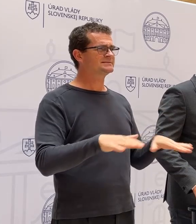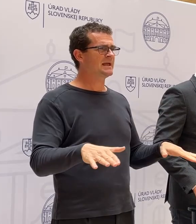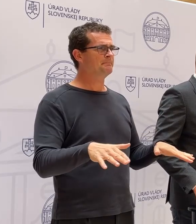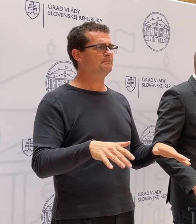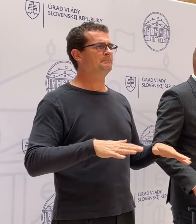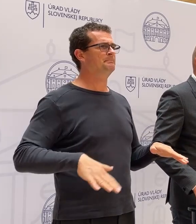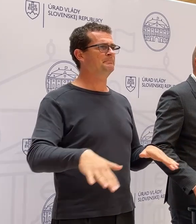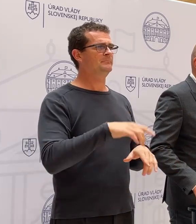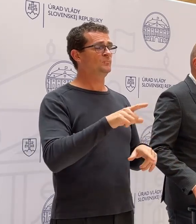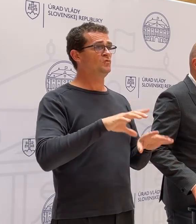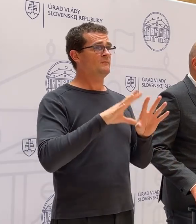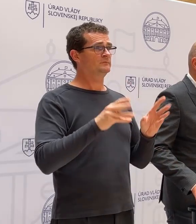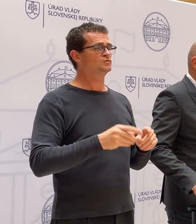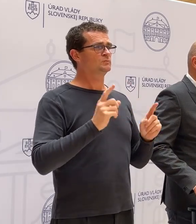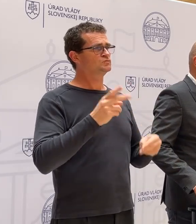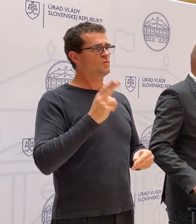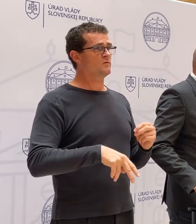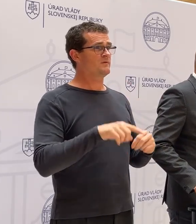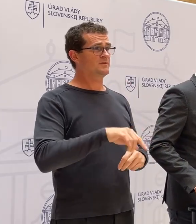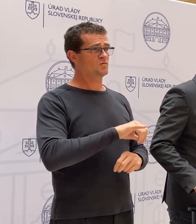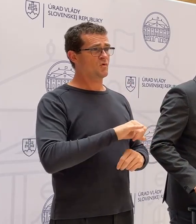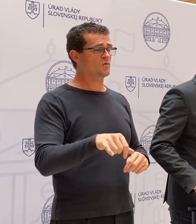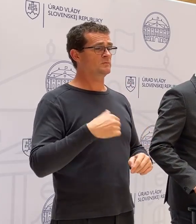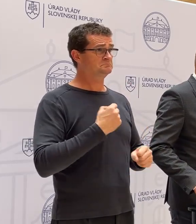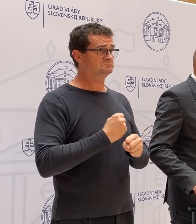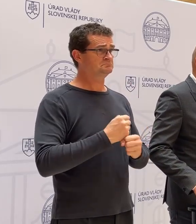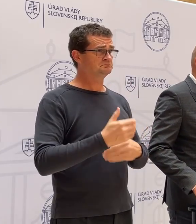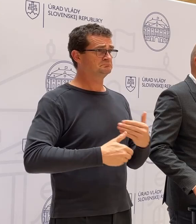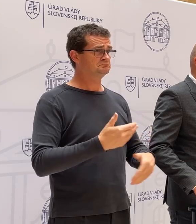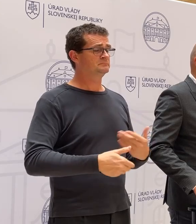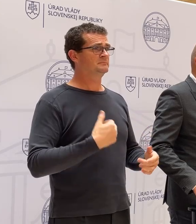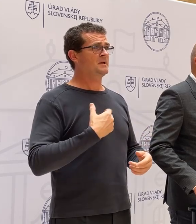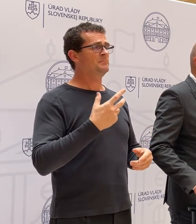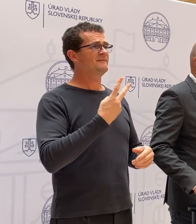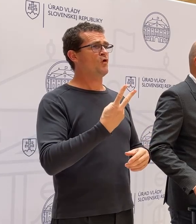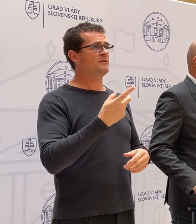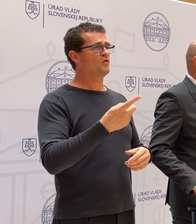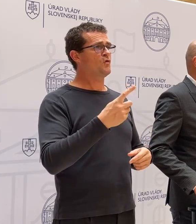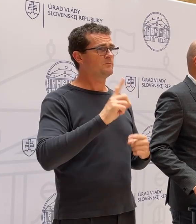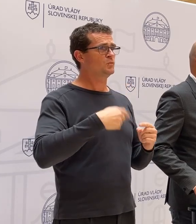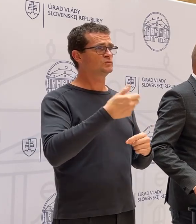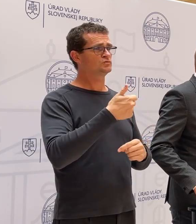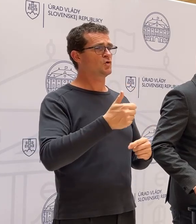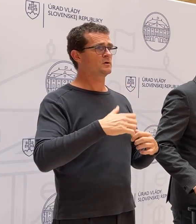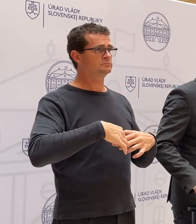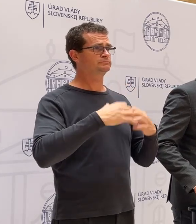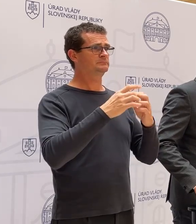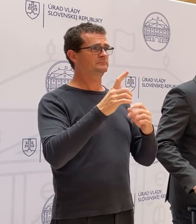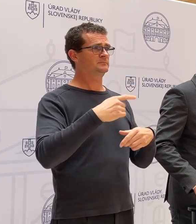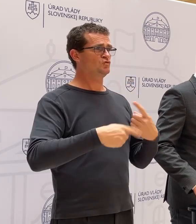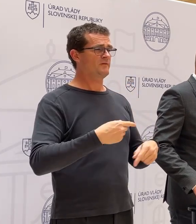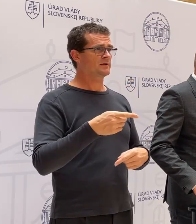pôda. Toto všetko musí byť hotové tento rok. Na tom robíme, tak aby Volvo mohlo od budúceho roku začať stavať